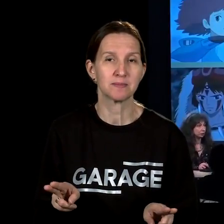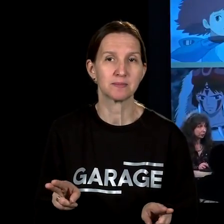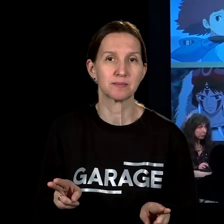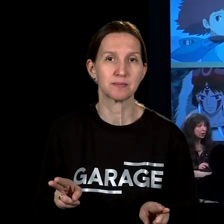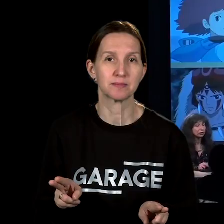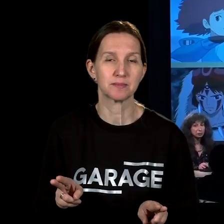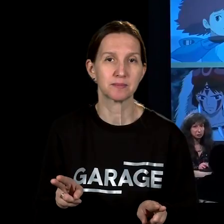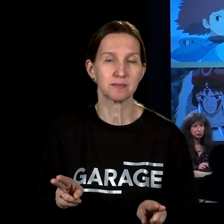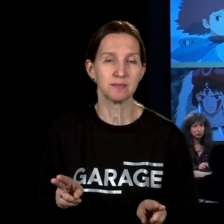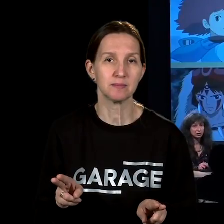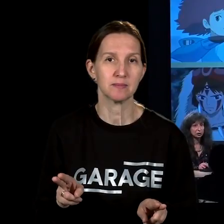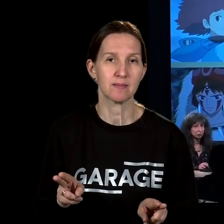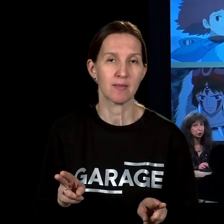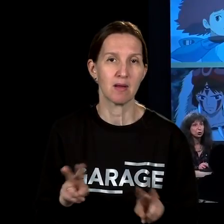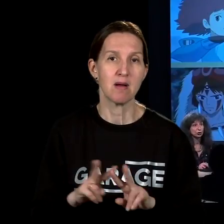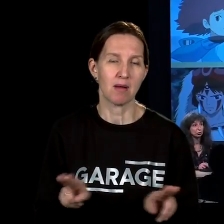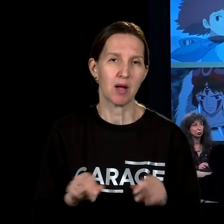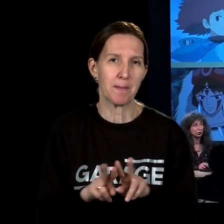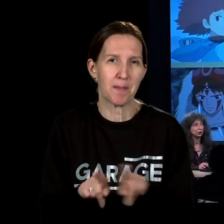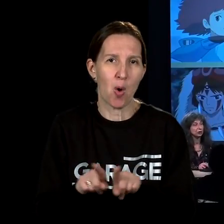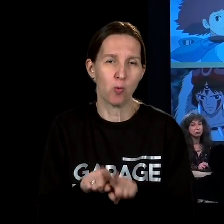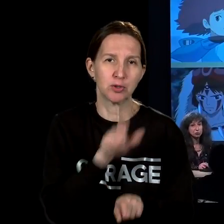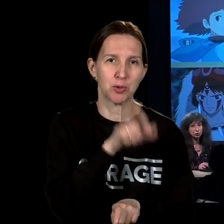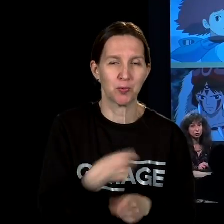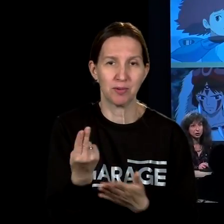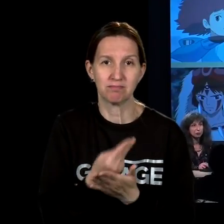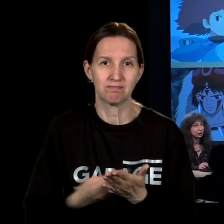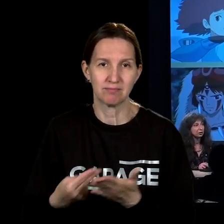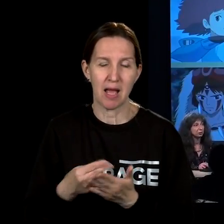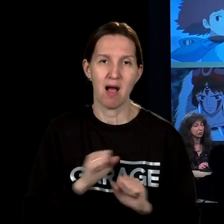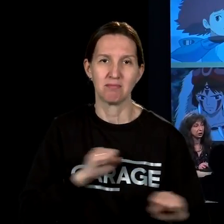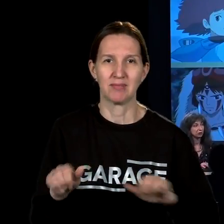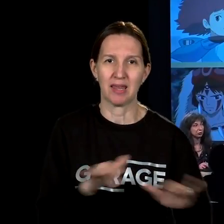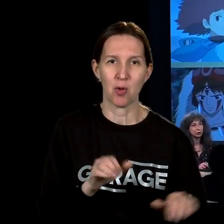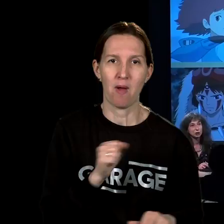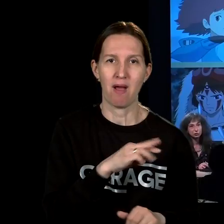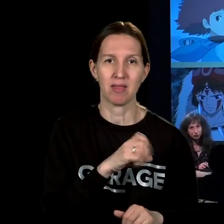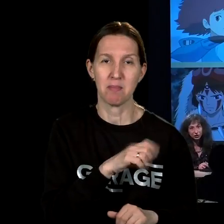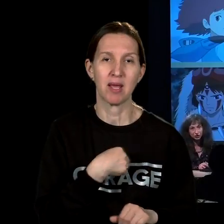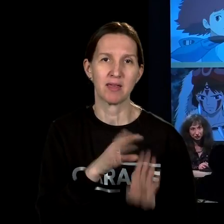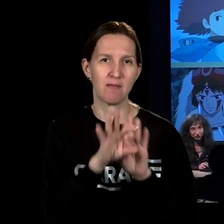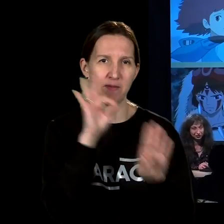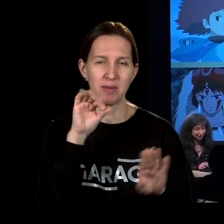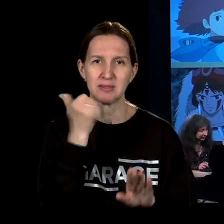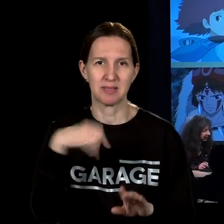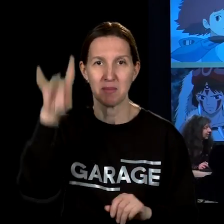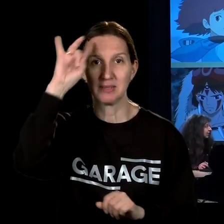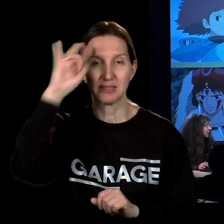эти... Так же, как похоже на то, что он делает герои аниме, я взяла все-таки самого известного